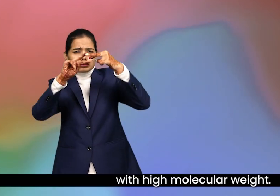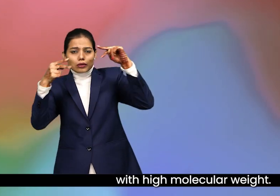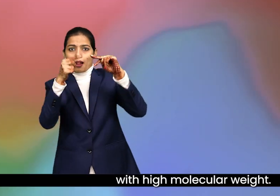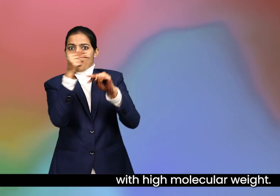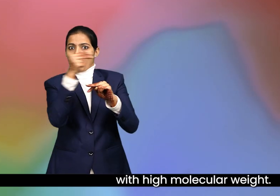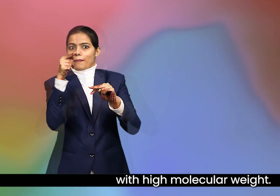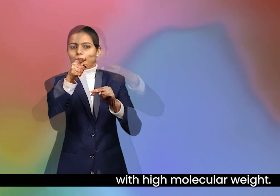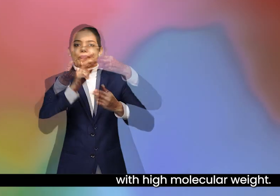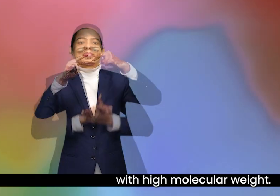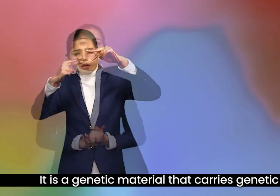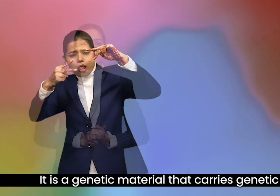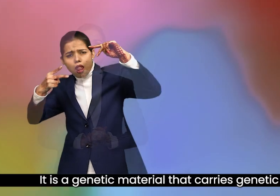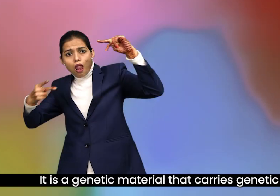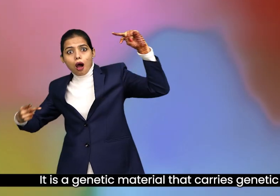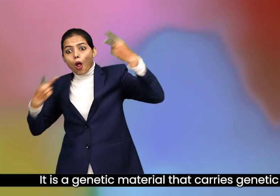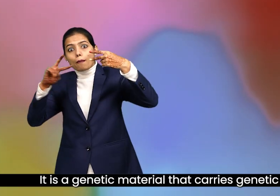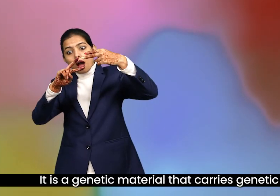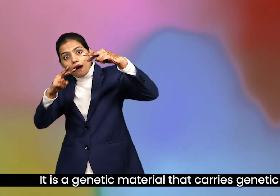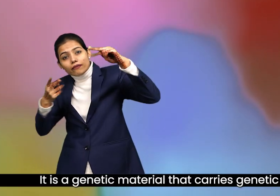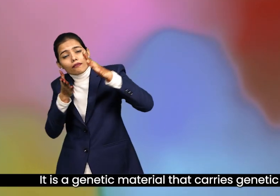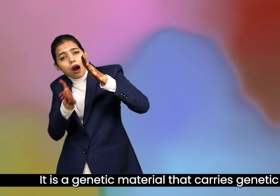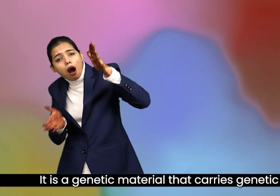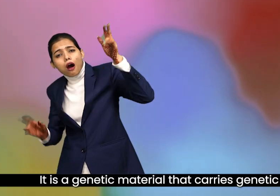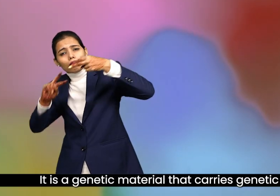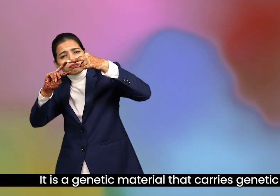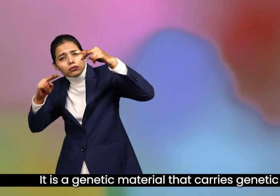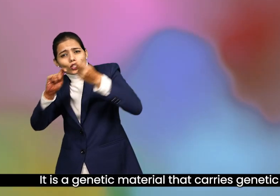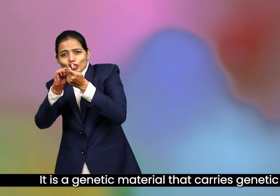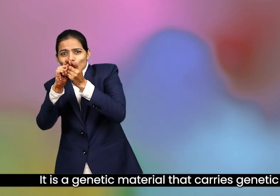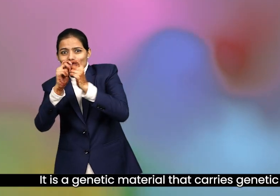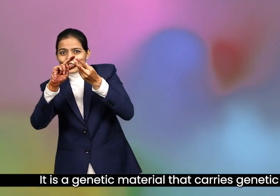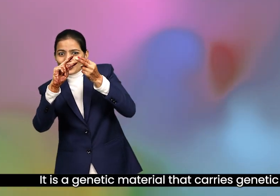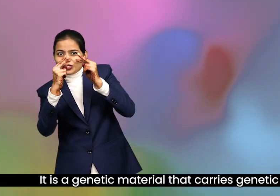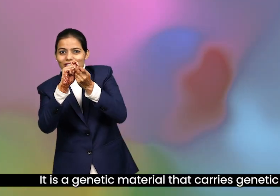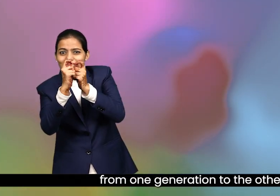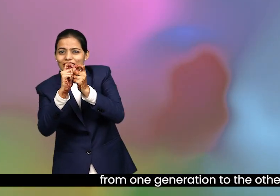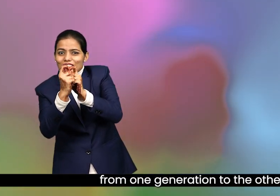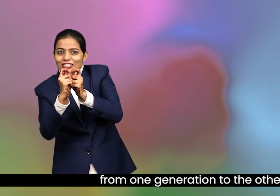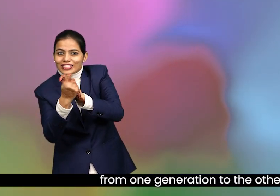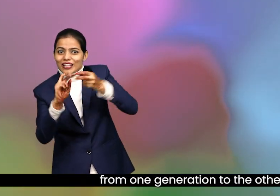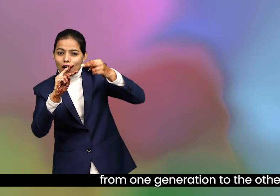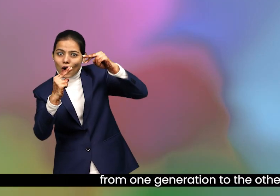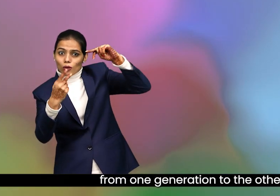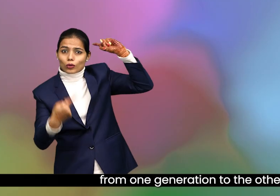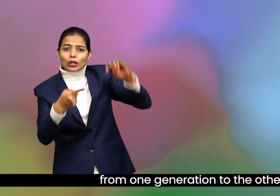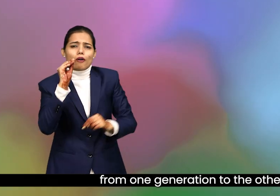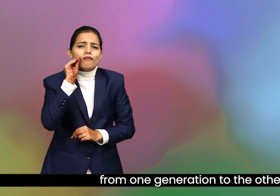ஆகும். It is இது the ஒரு genetic material தலைமுறையிலிருந்து that carries மற்றொரு genetic தலைமுறைக்கு information from மரபணு one தகவல்களை generation கொண்டு to the செல்லும் other.